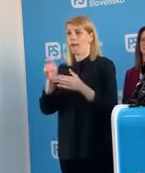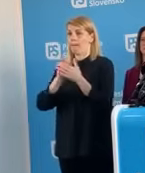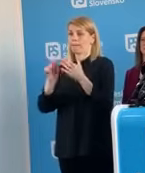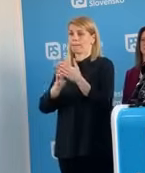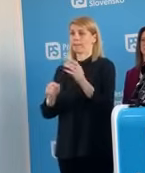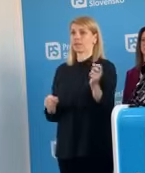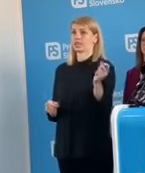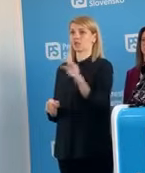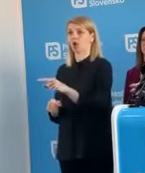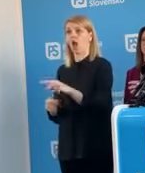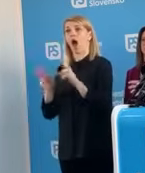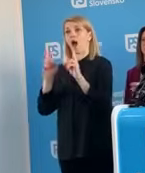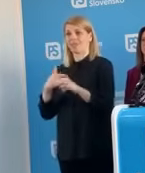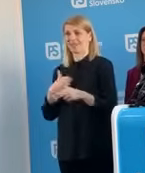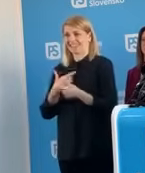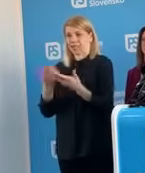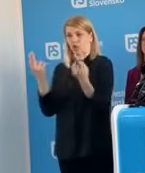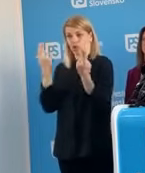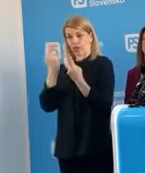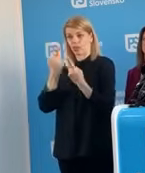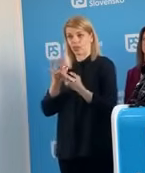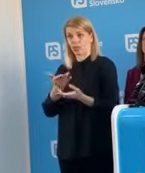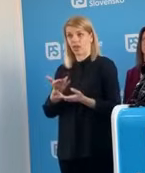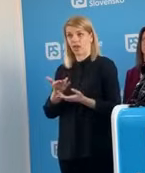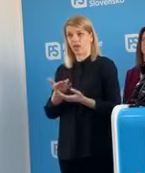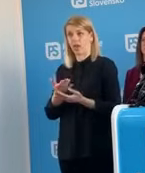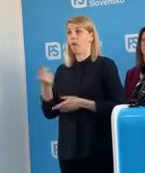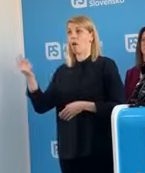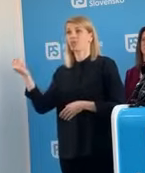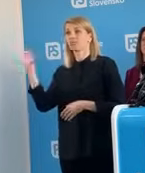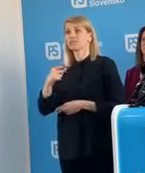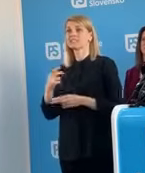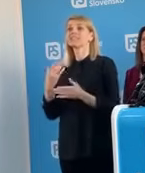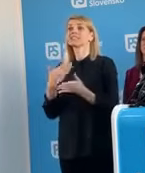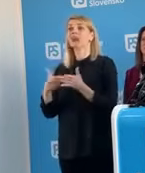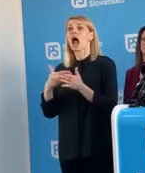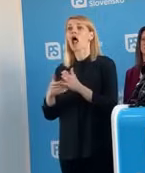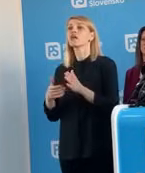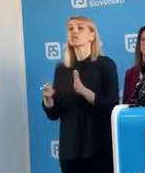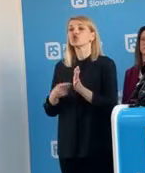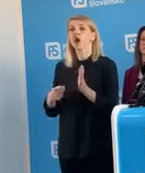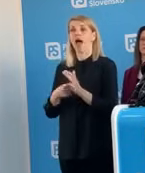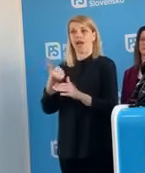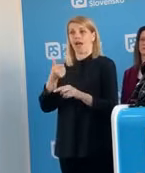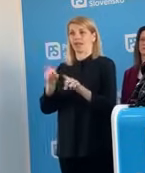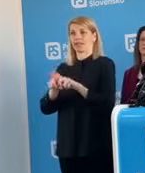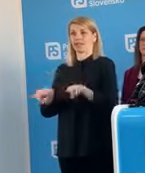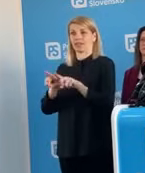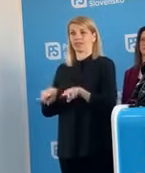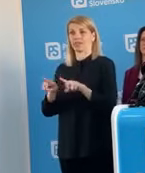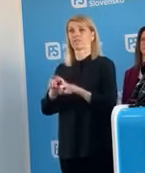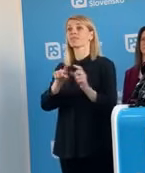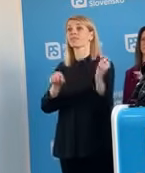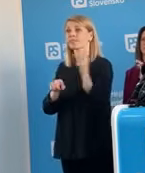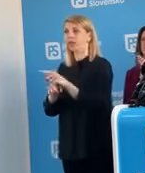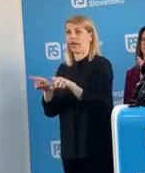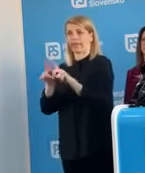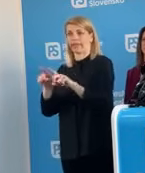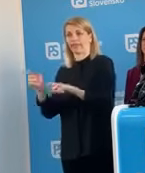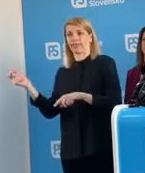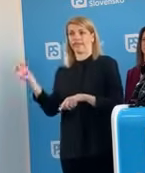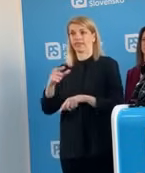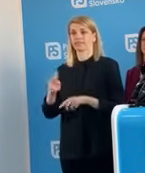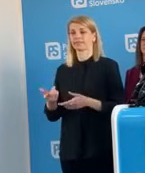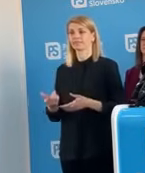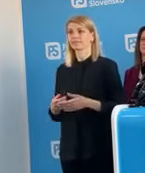listy, ktorým nikto nerozumie. Z toho je to zjavné z tej korešpondencie. Ja by som chcel naozaj apelovať na vládu, a teraz to nehovorím